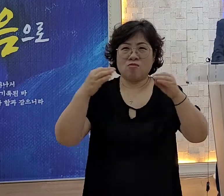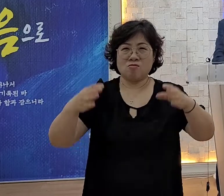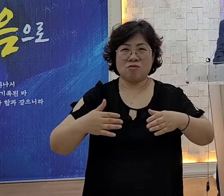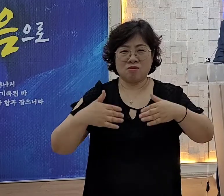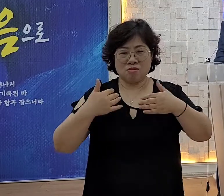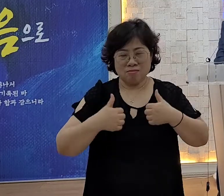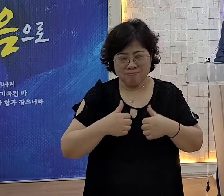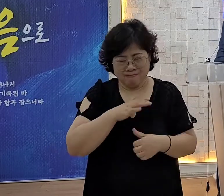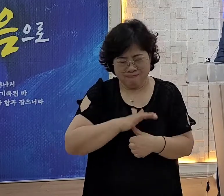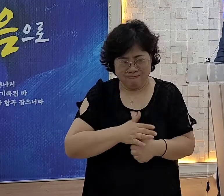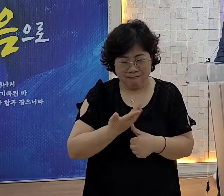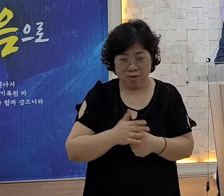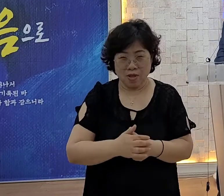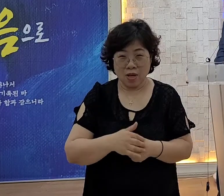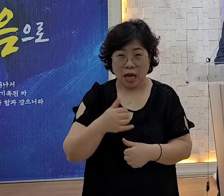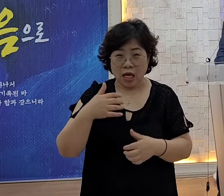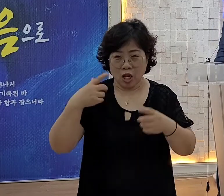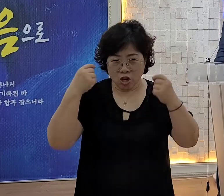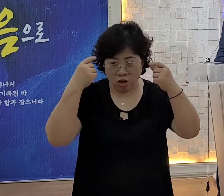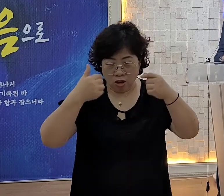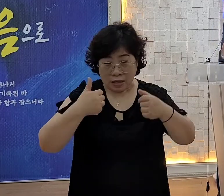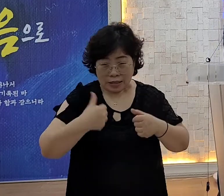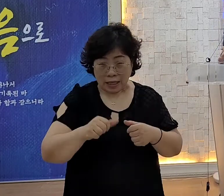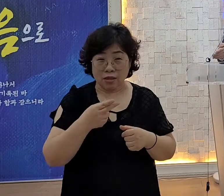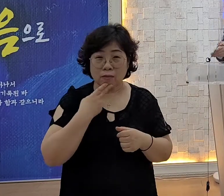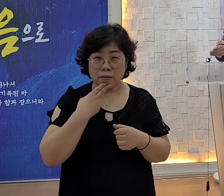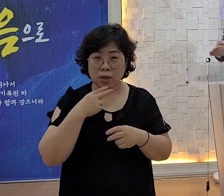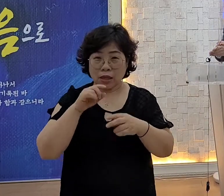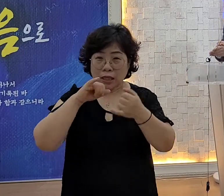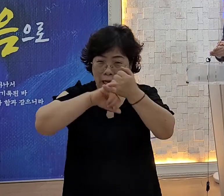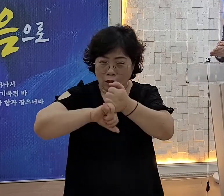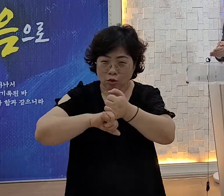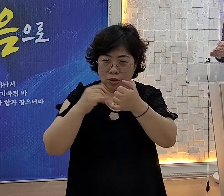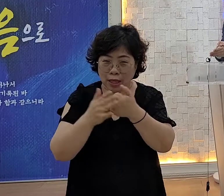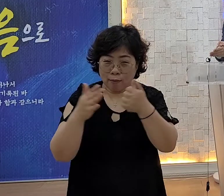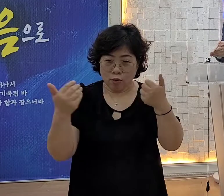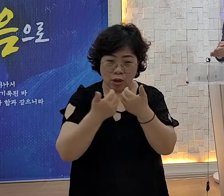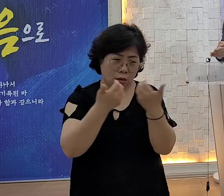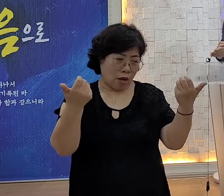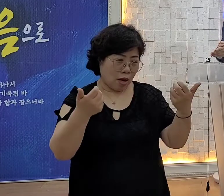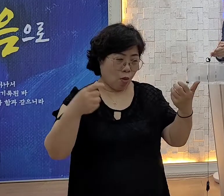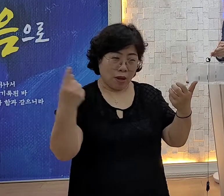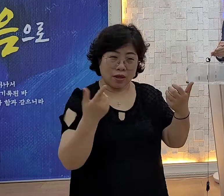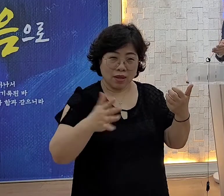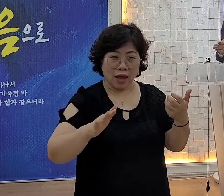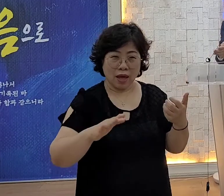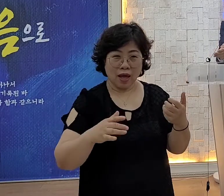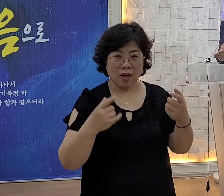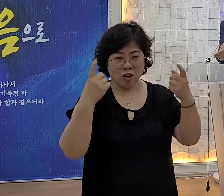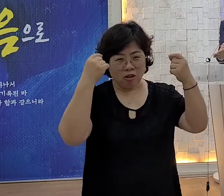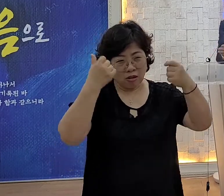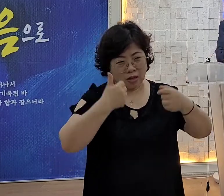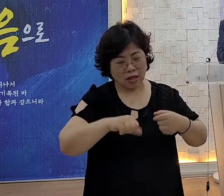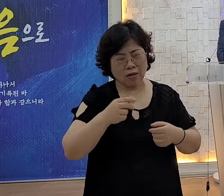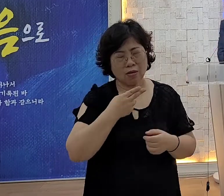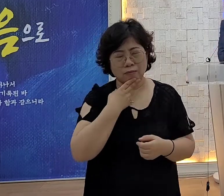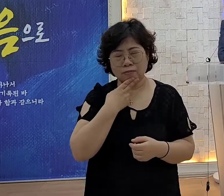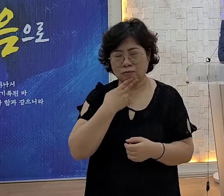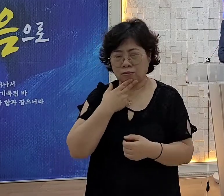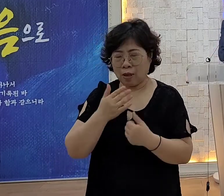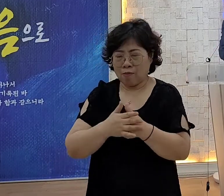막 터지러. 약속 믿고 여기까지 왔는데 무슨 상금 말합니까? 이